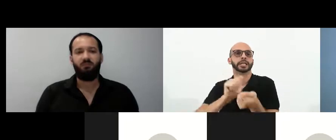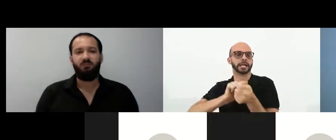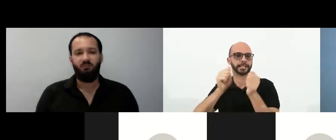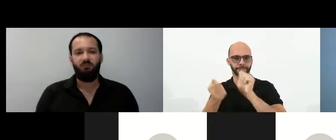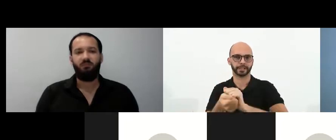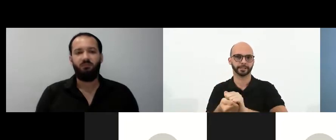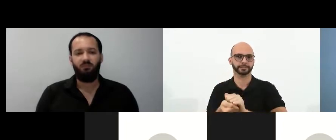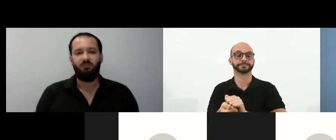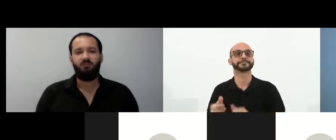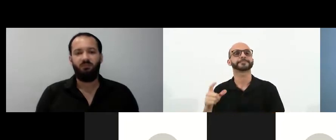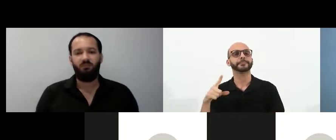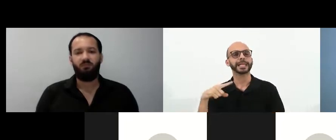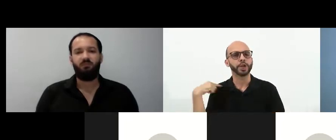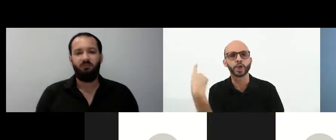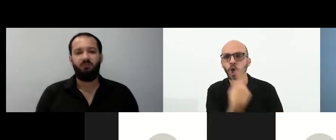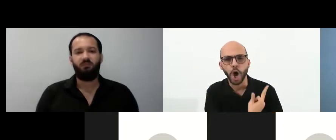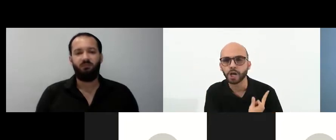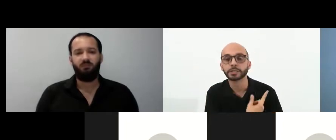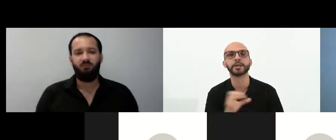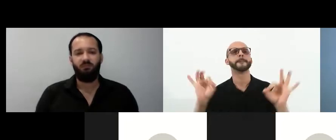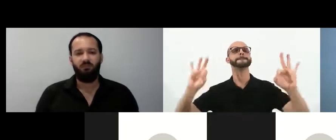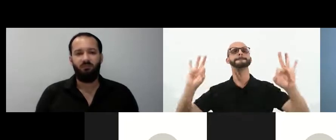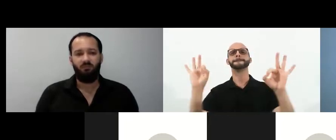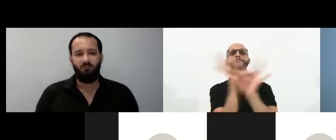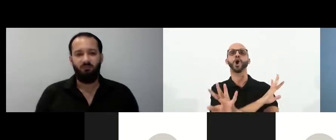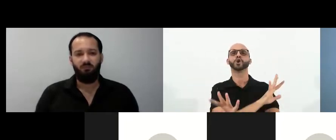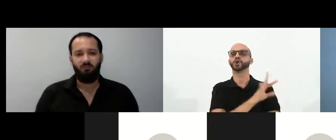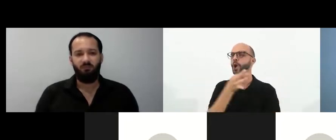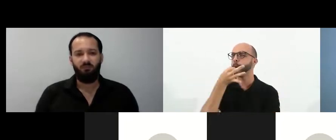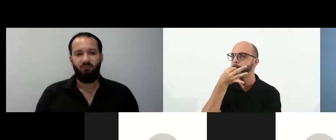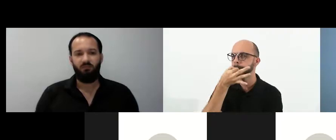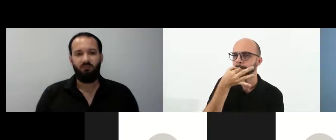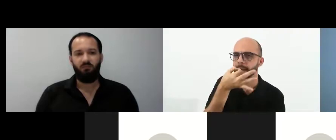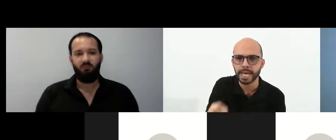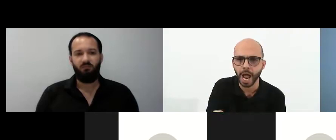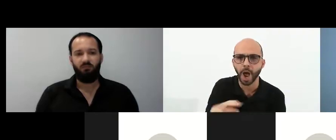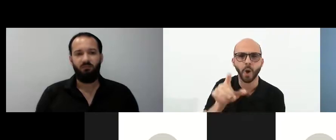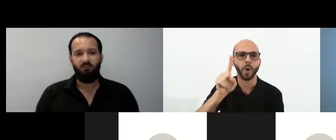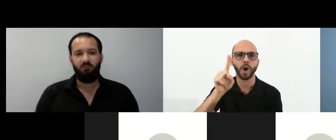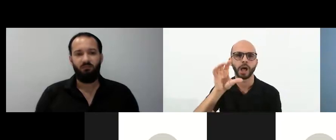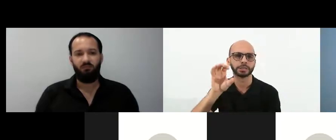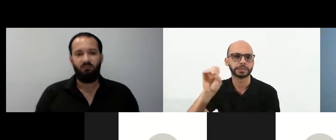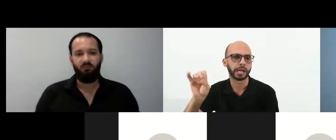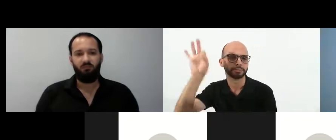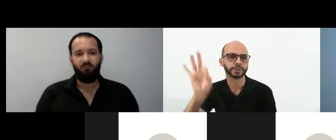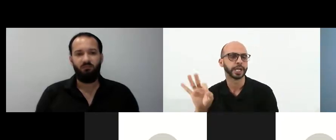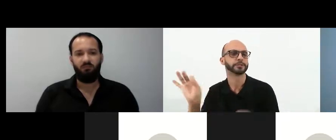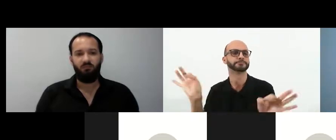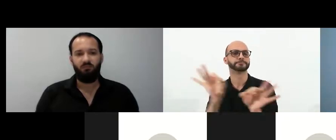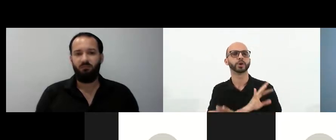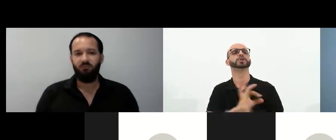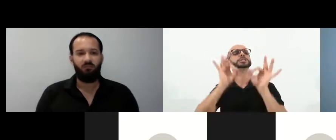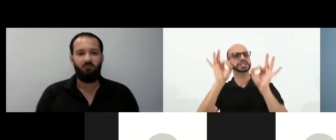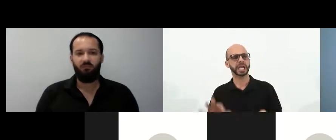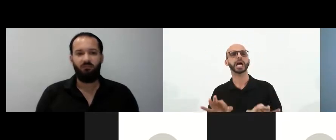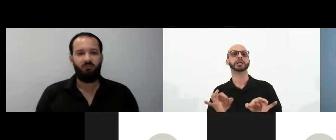se sentem desafiados num momento como esse, que eu preciso, né, que nós todos precisamos nos adaptar, porque nós não temos uma opinião formada,